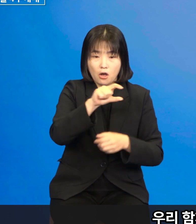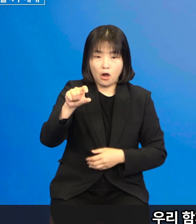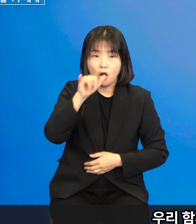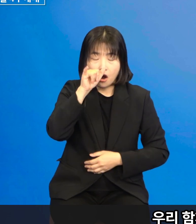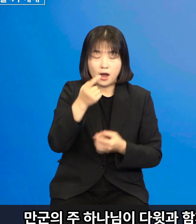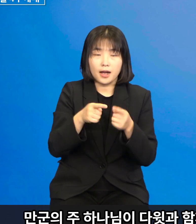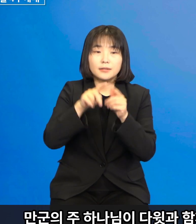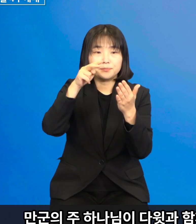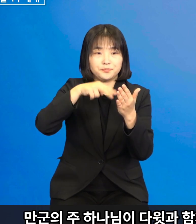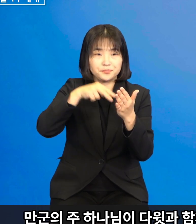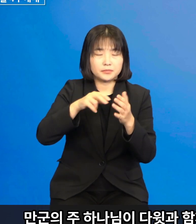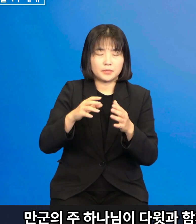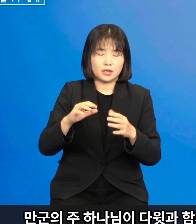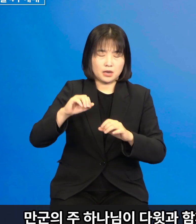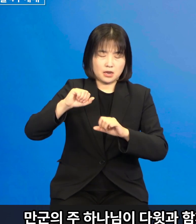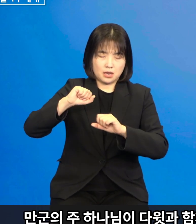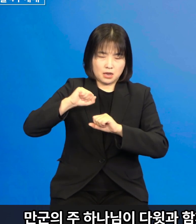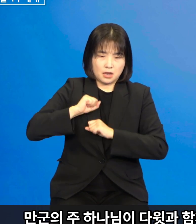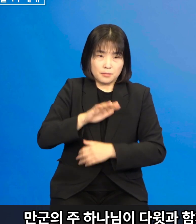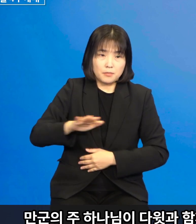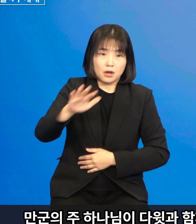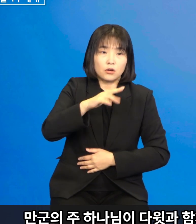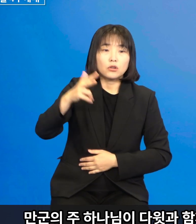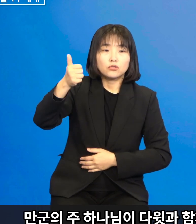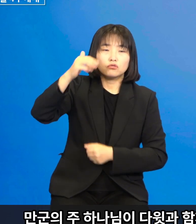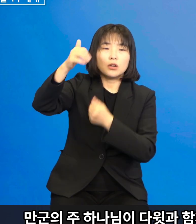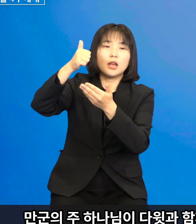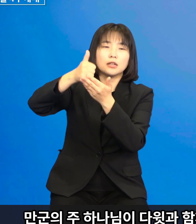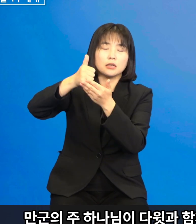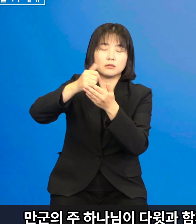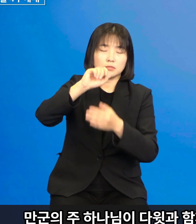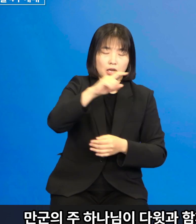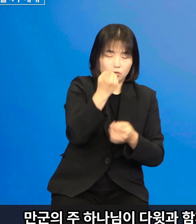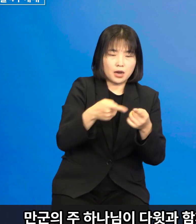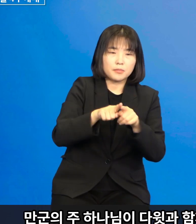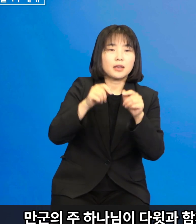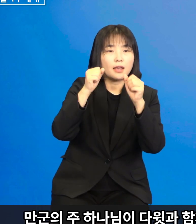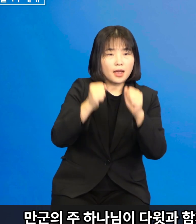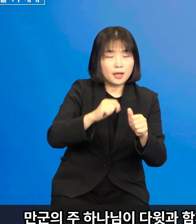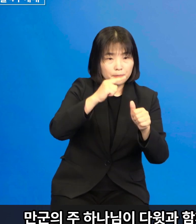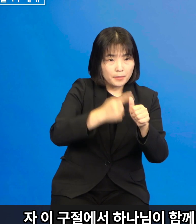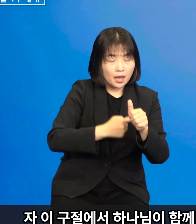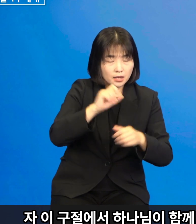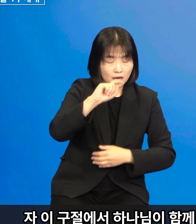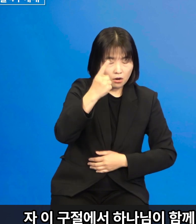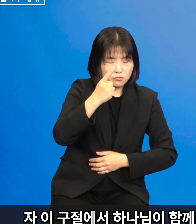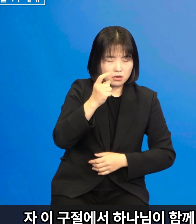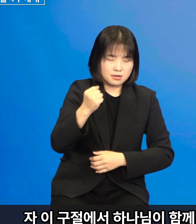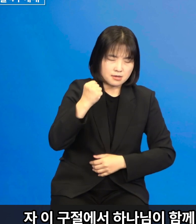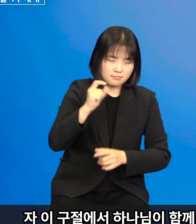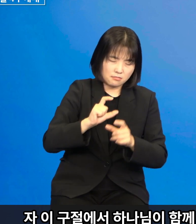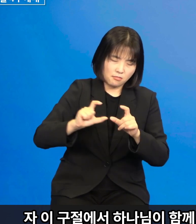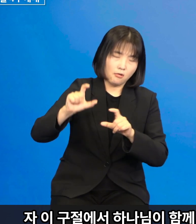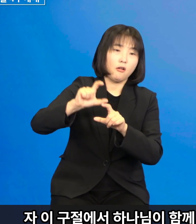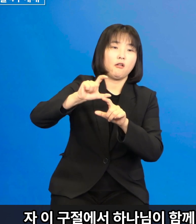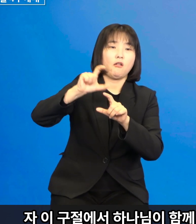읽어볼게요. 만군의 주 하나님이 다윗과 함께 계심으로 다윗이 점점 강대해졌다. 자, 이